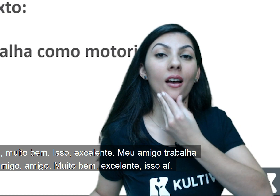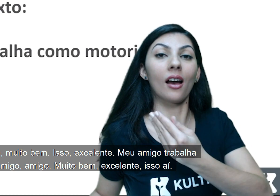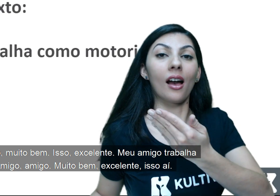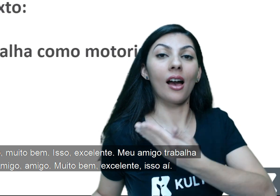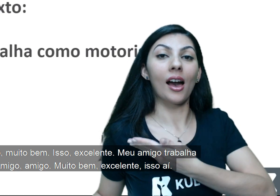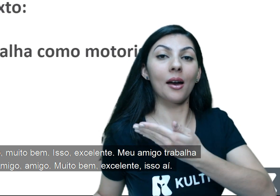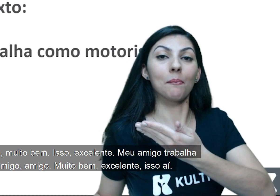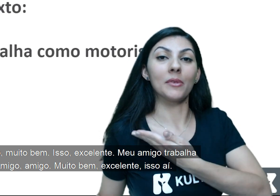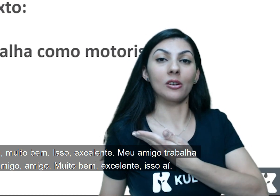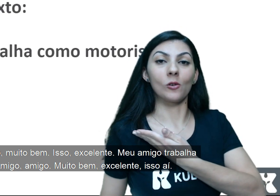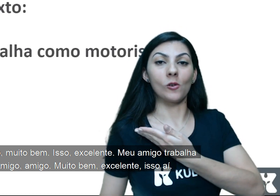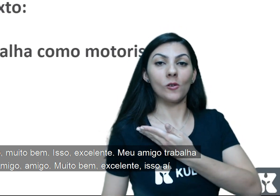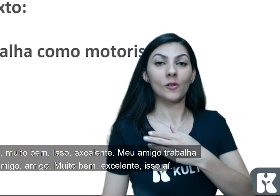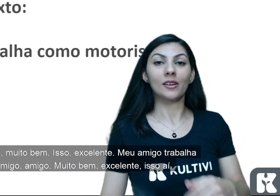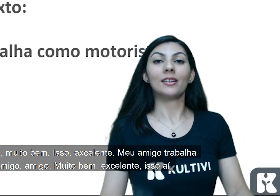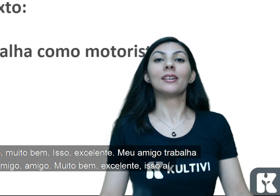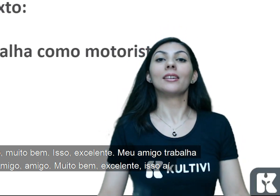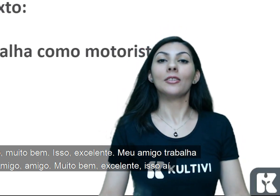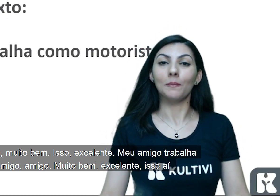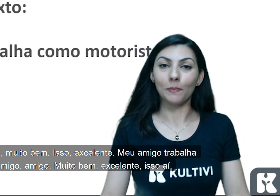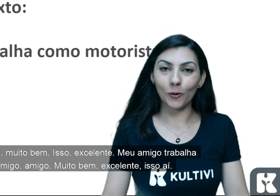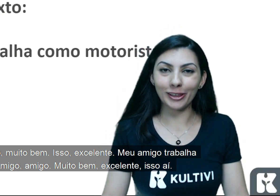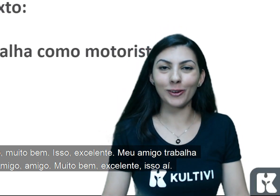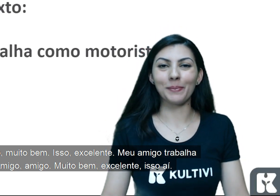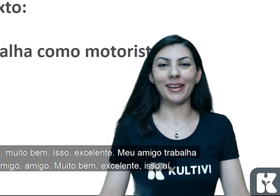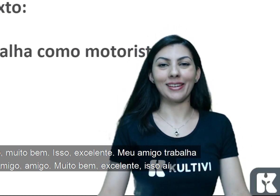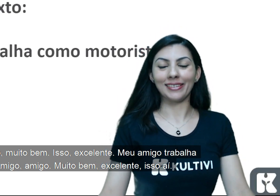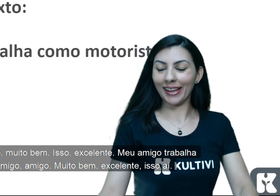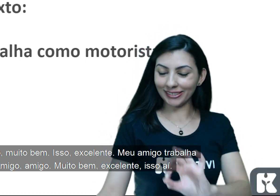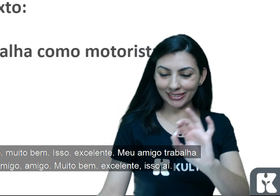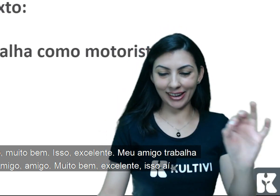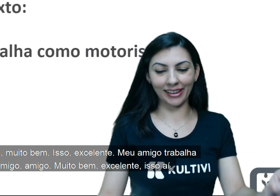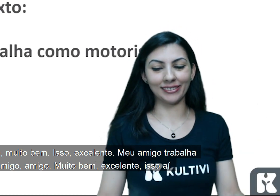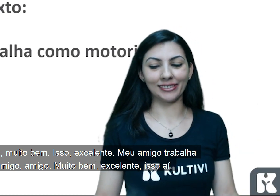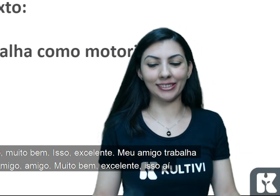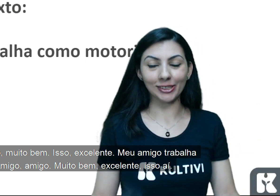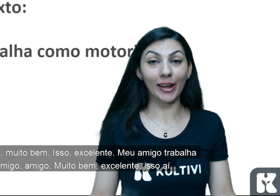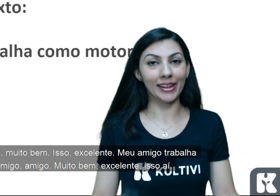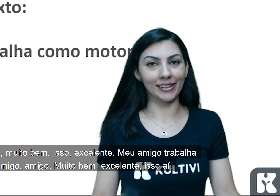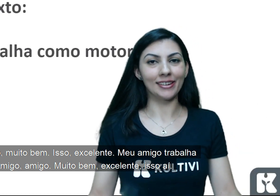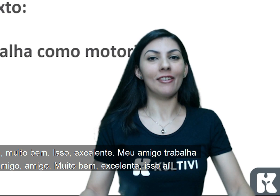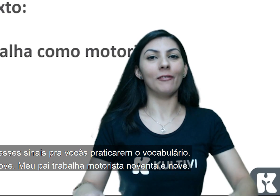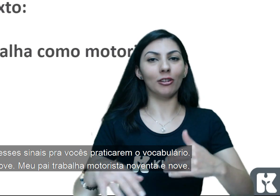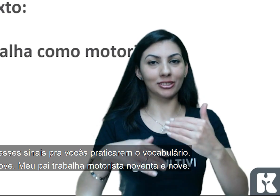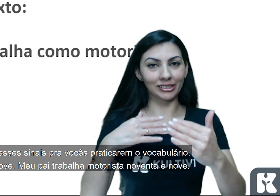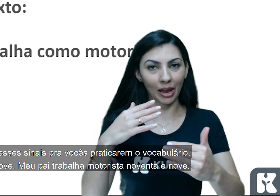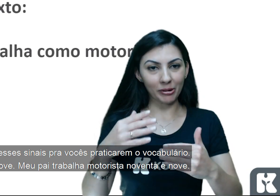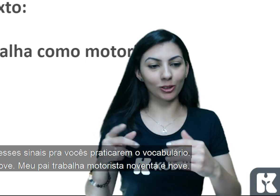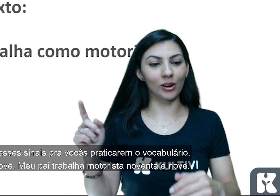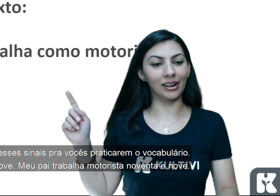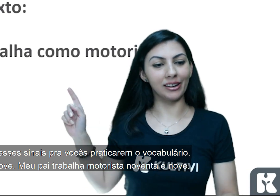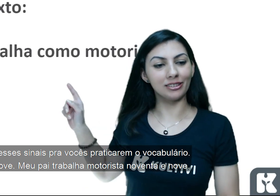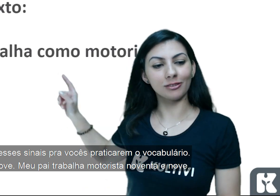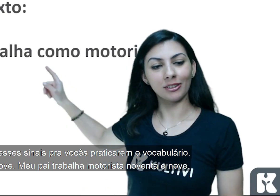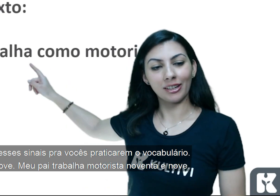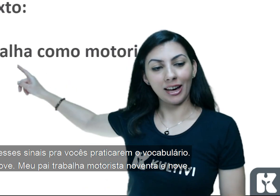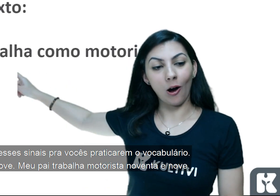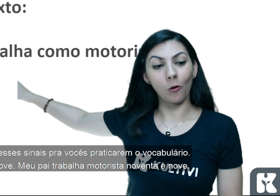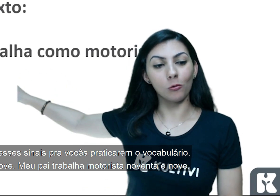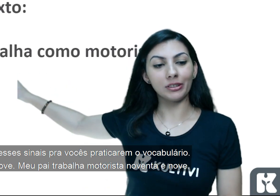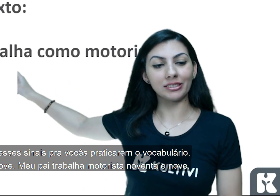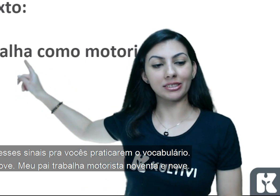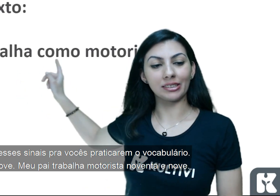Amigo! Amigo! Muito bem! Excelente! Isso aí! Vão sempre trocando